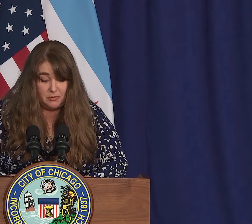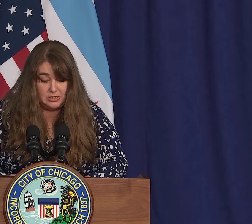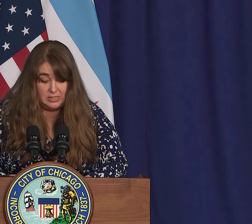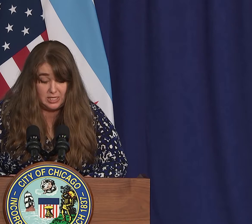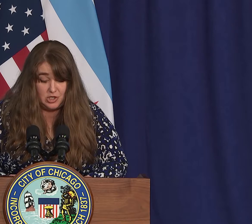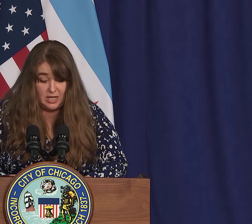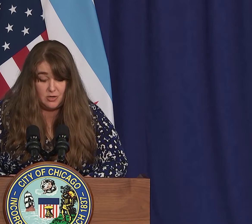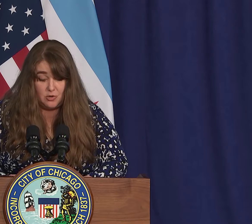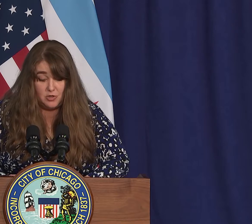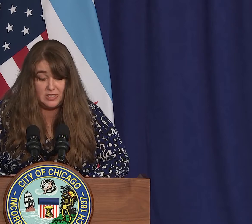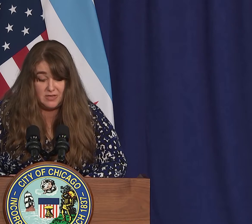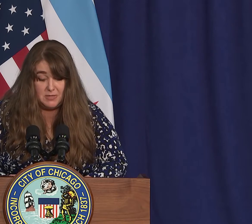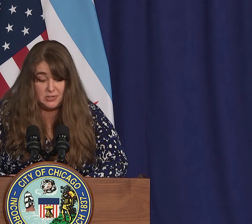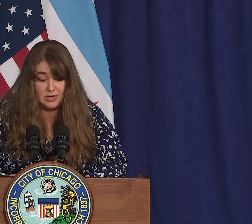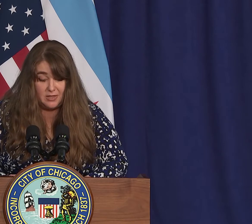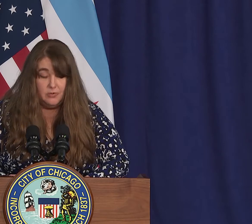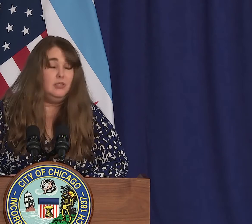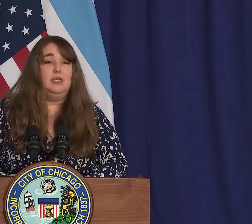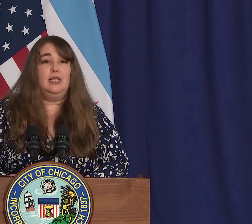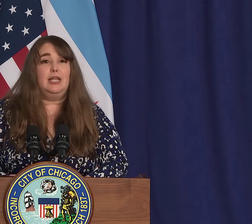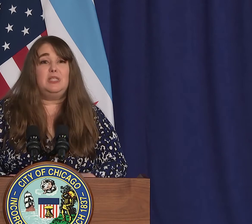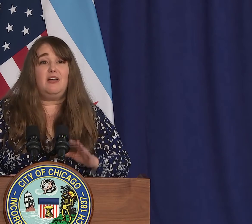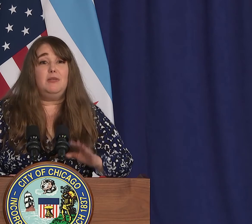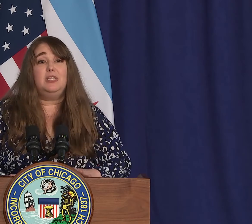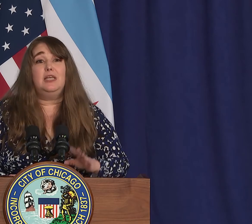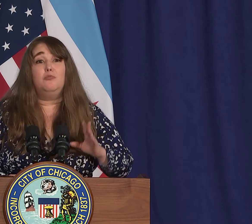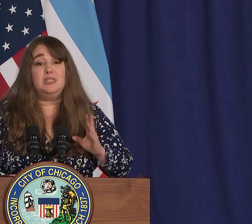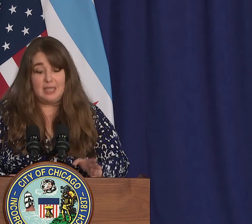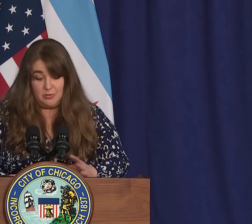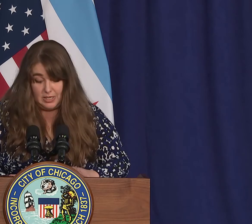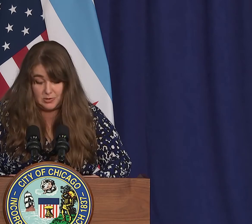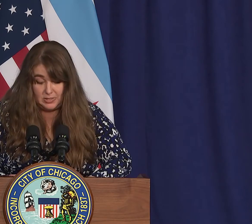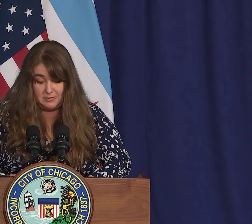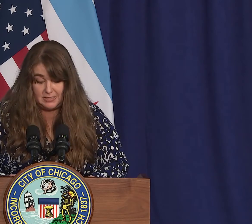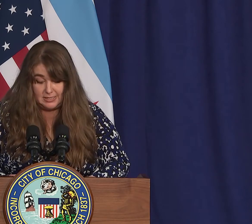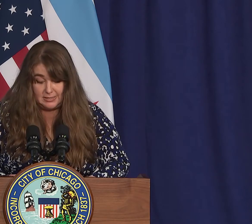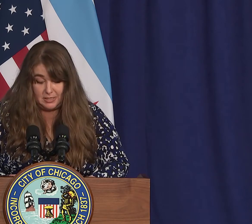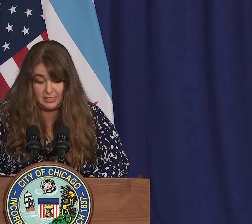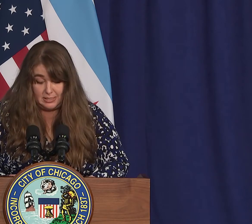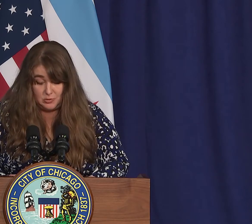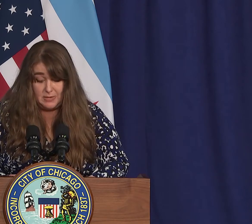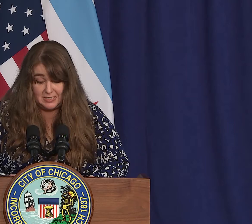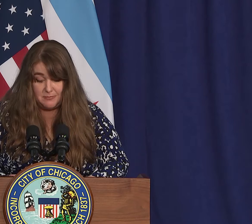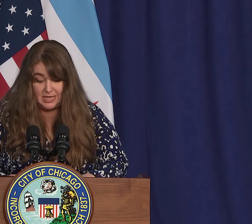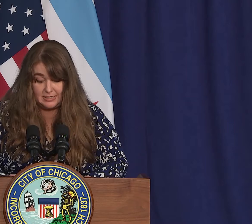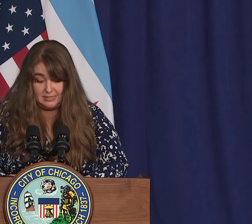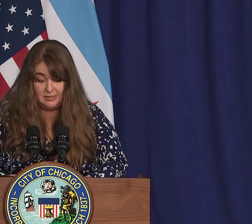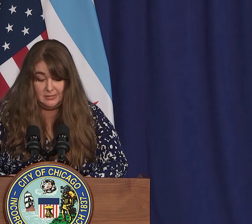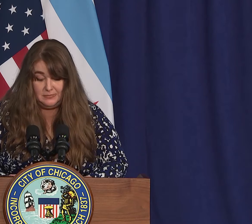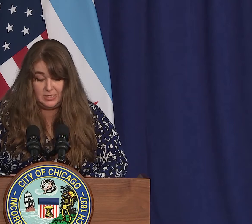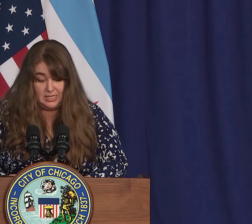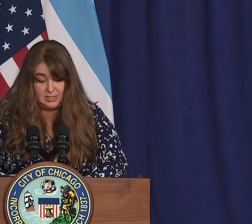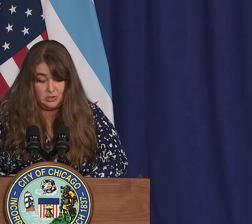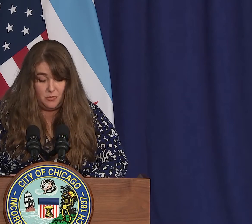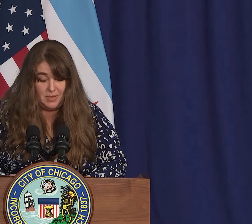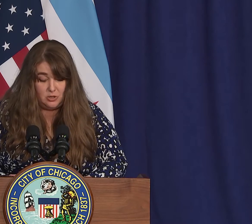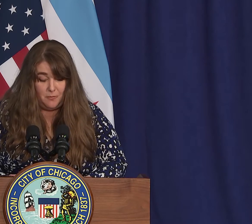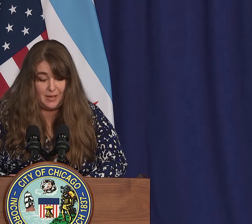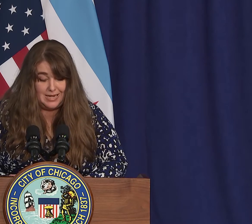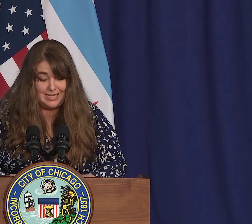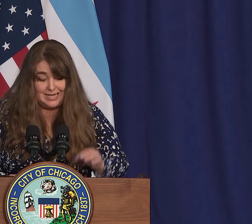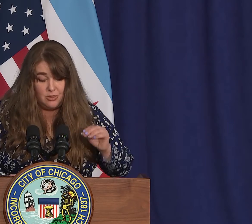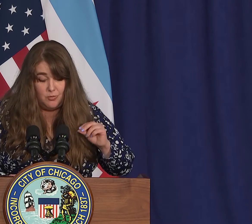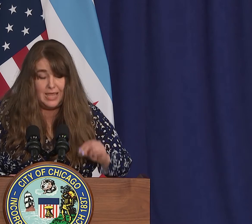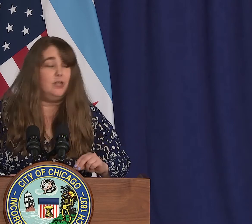casos de Chicago, como les había mencionado, lamentablemente ha aumentado en las últimas semanas. Este es un